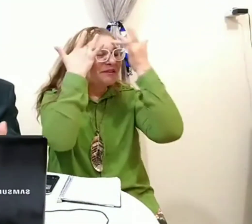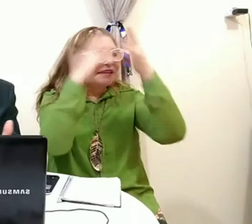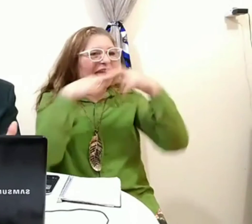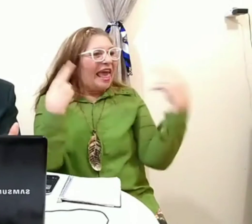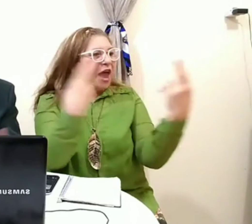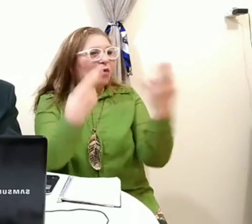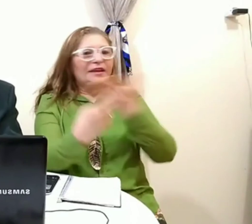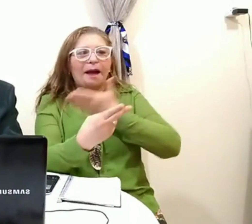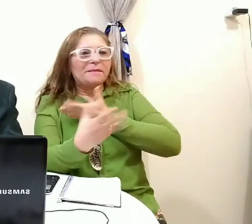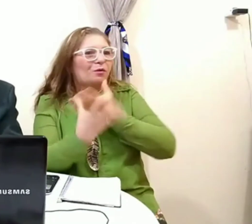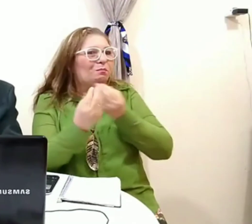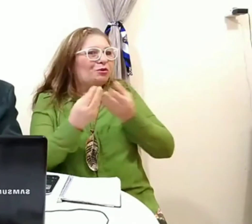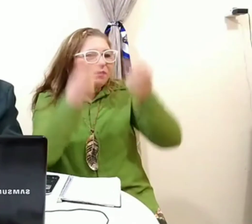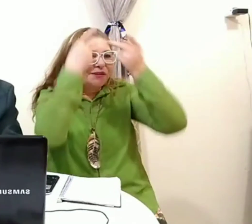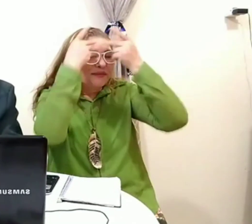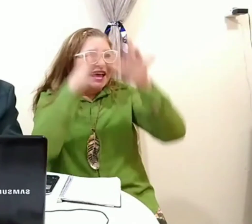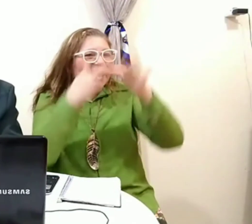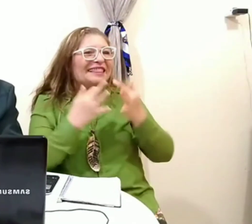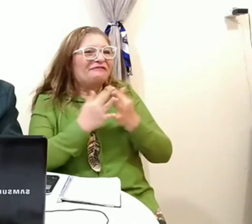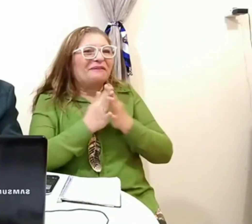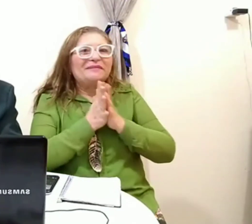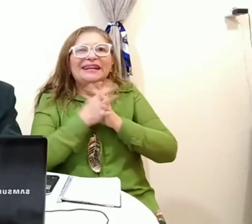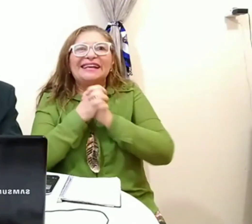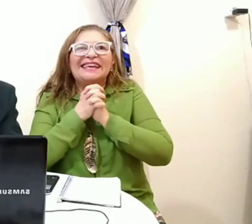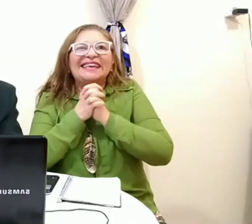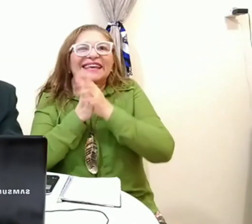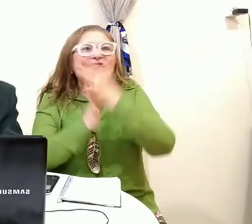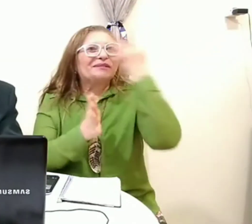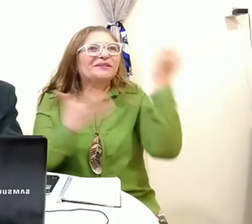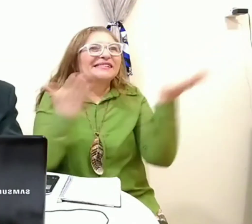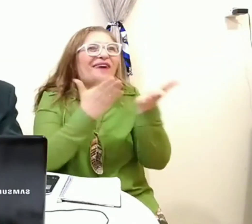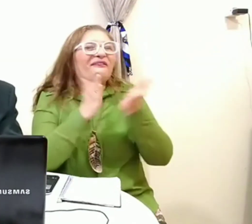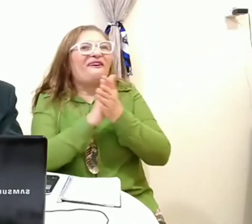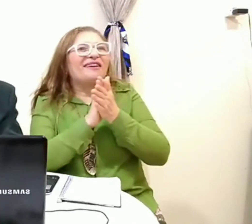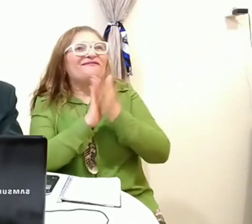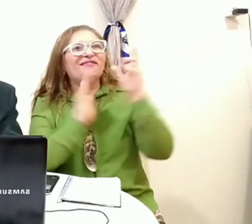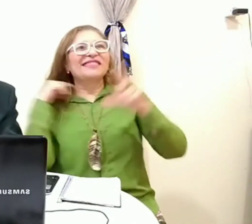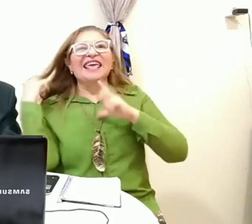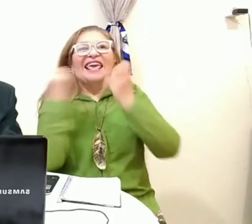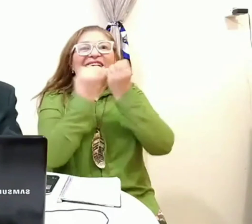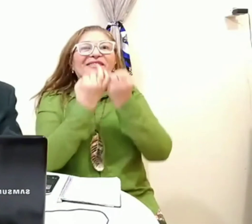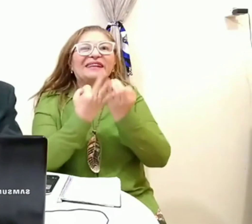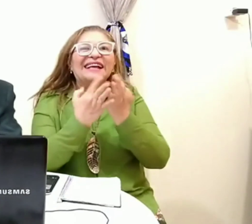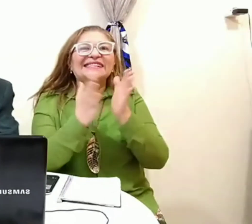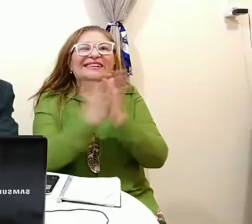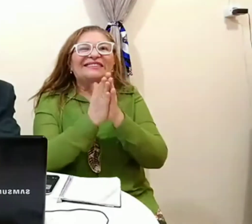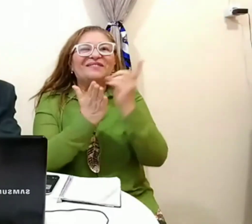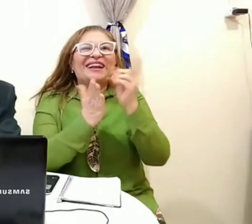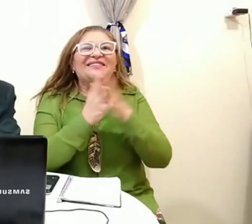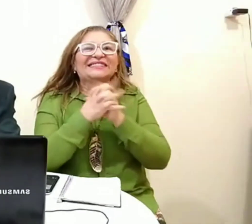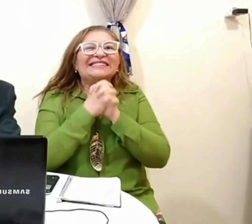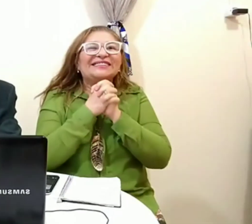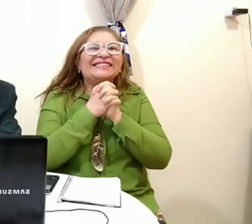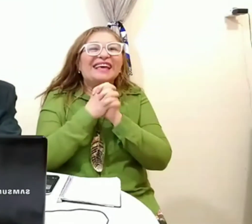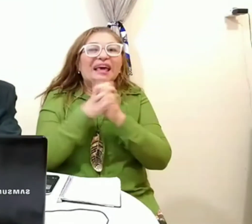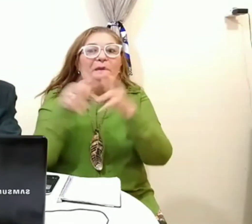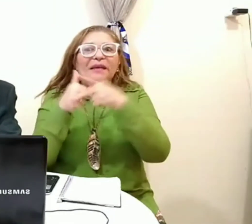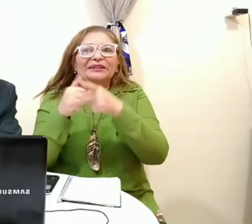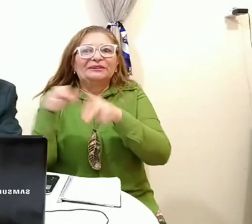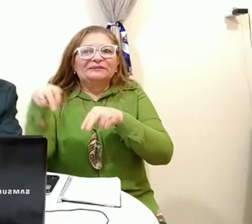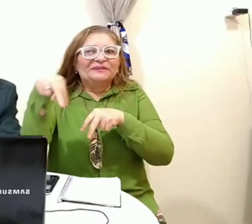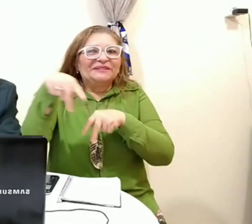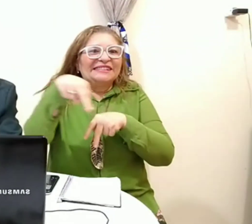seus amigos íntimos, todos, para ouvirem a palavra de Deus. E quando Pedro está